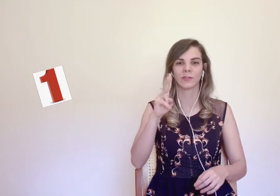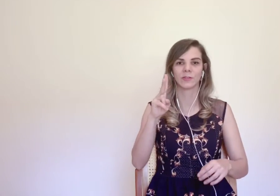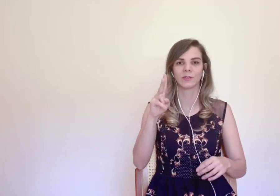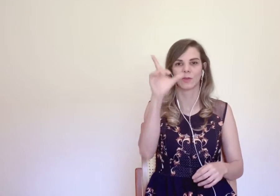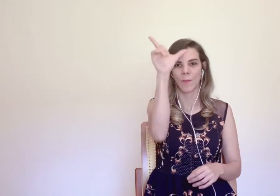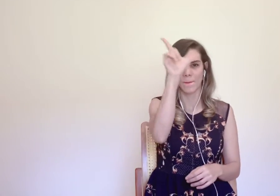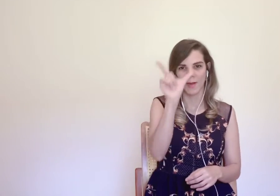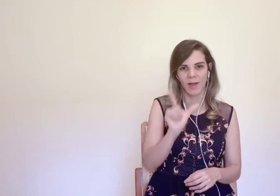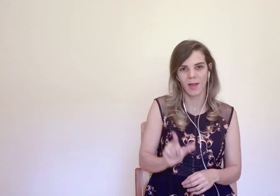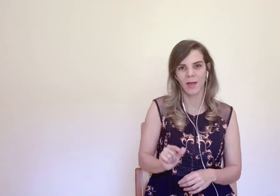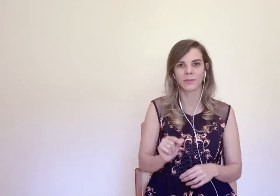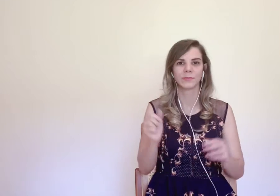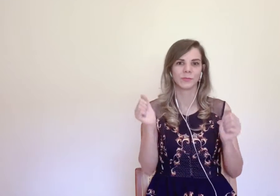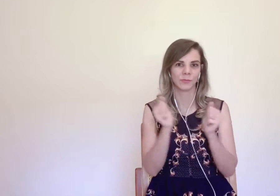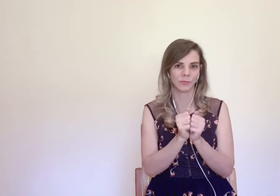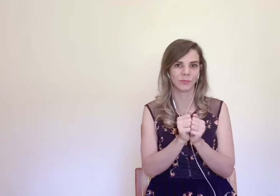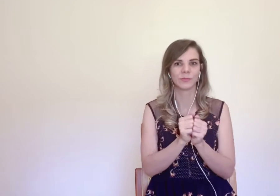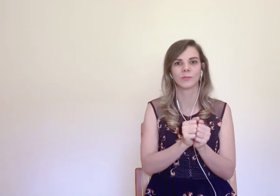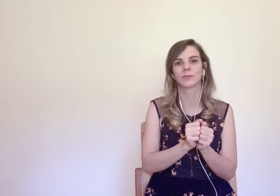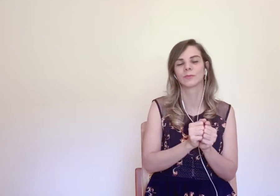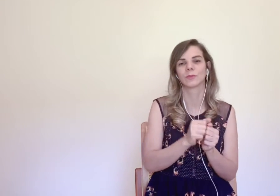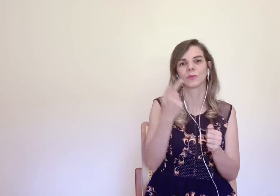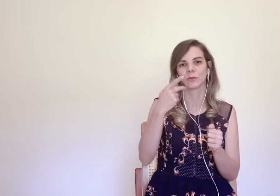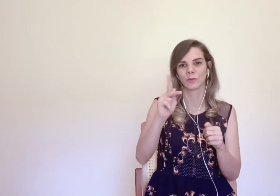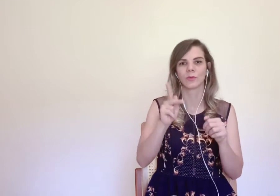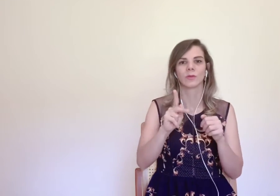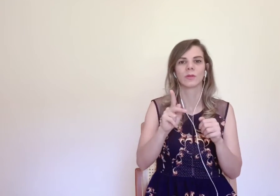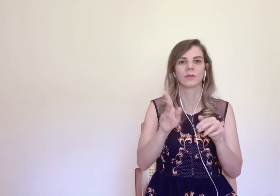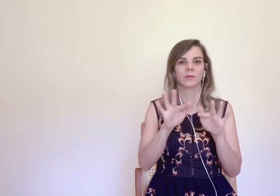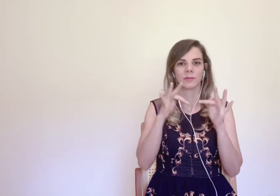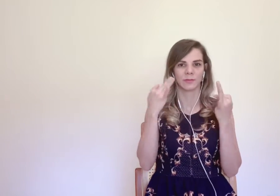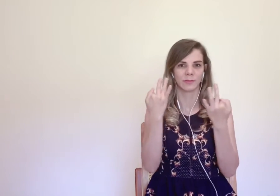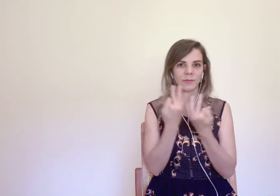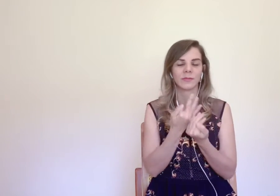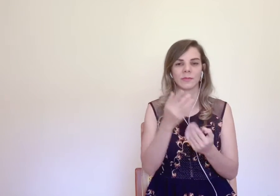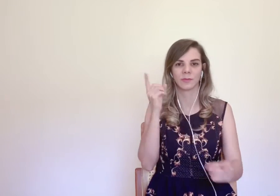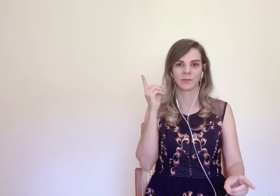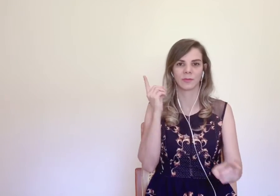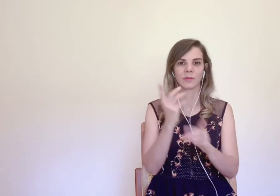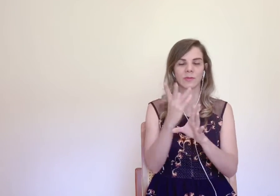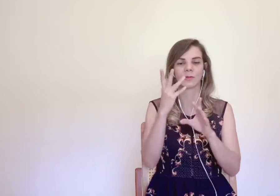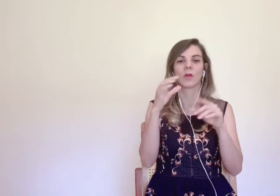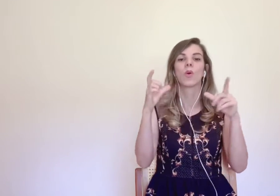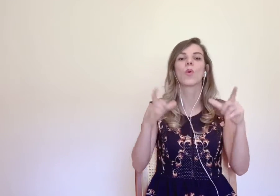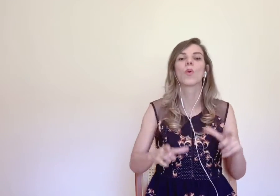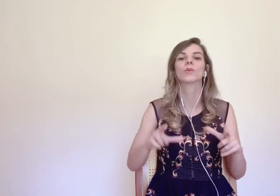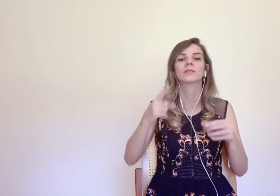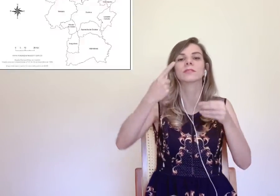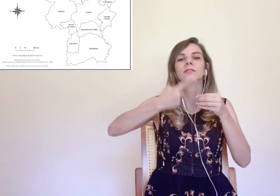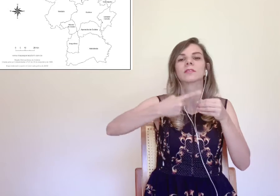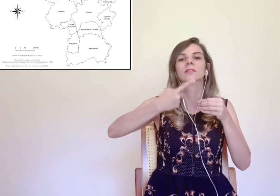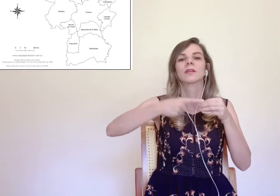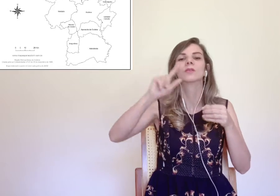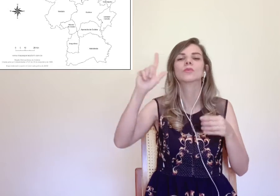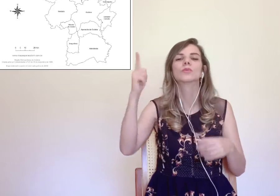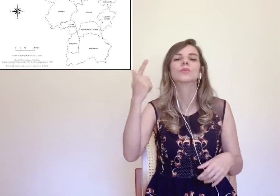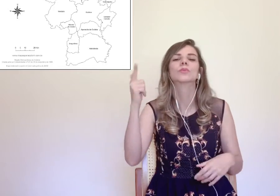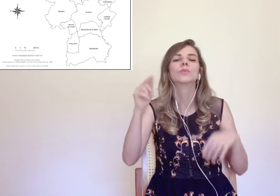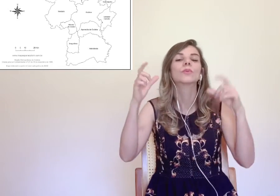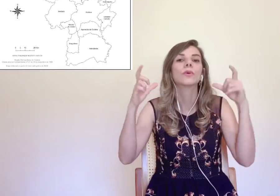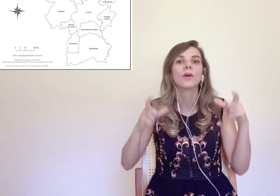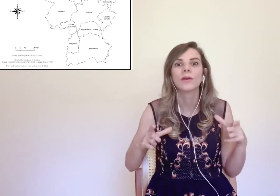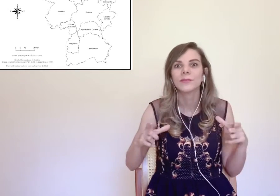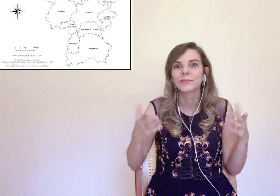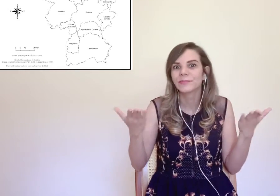Atividade número 1. Olhe o mapa a seguir. Com a ajuda de um responsável, localize onde